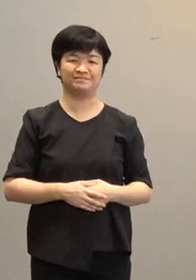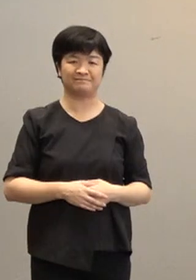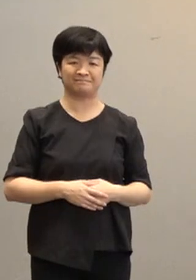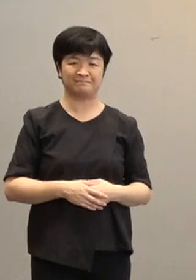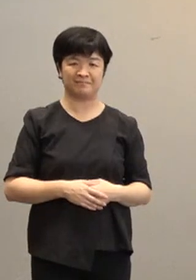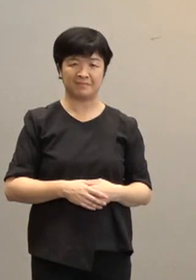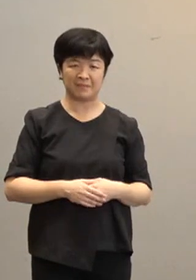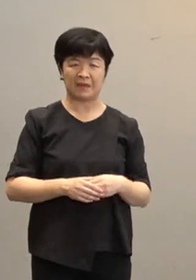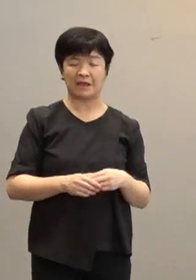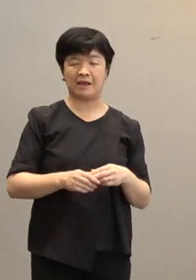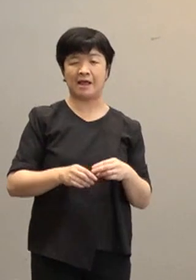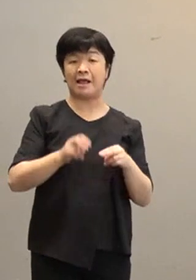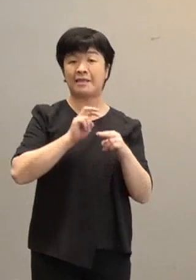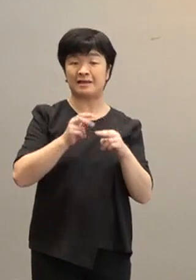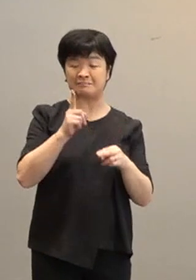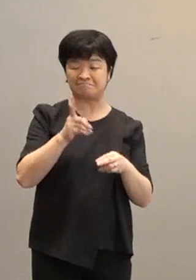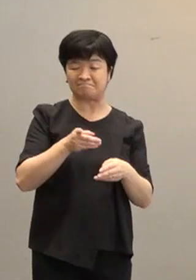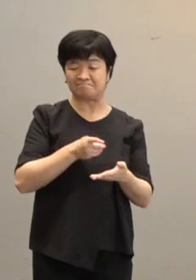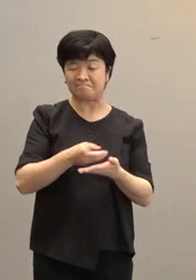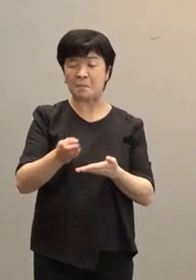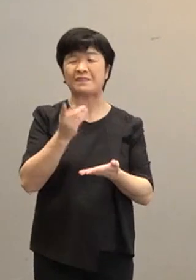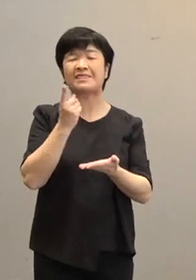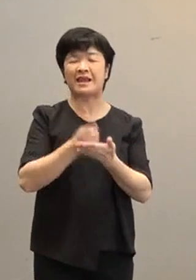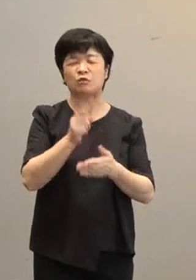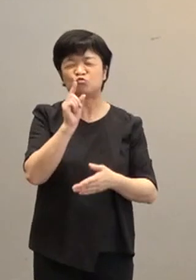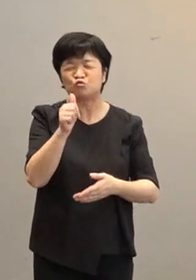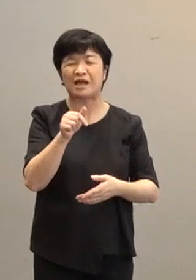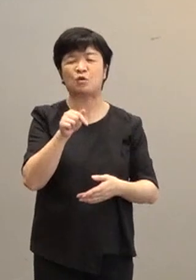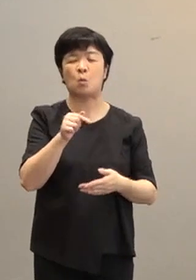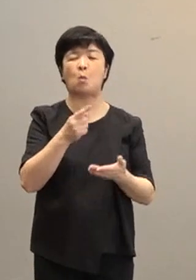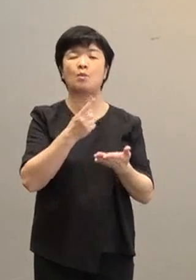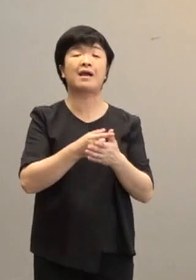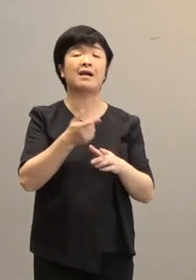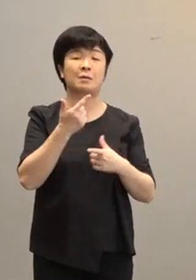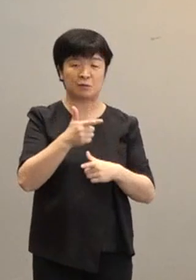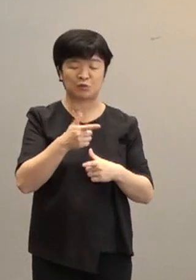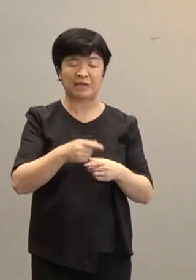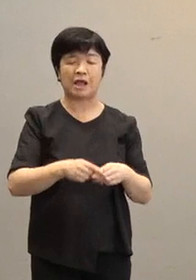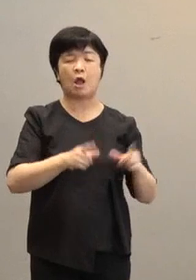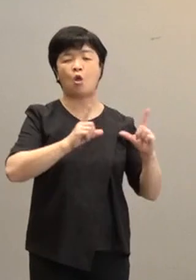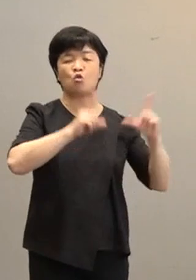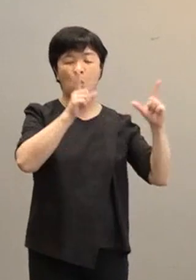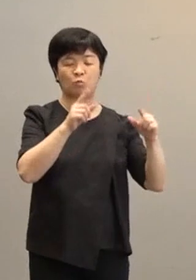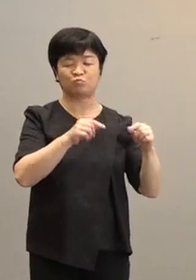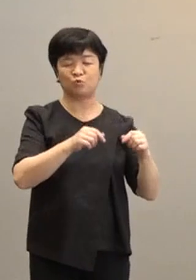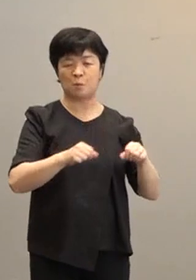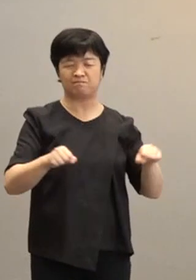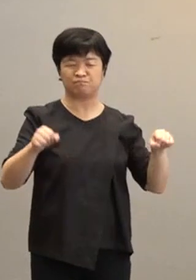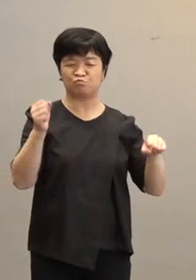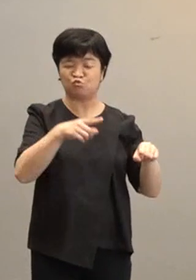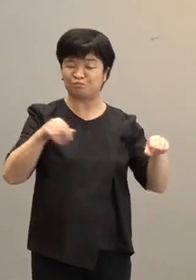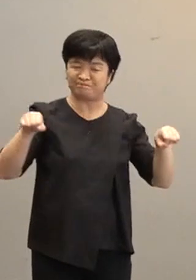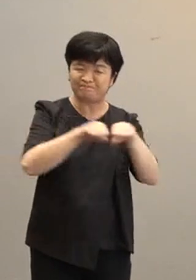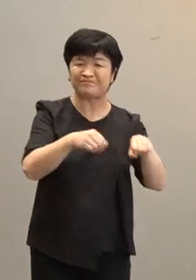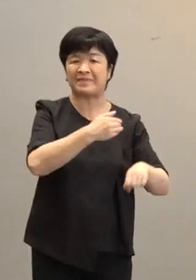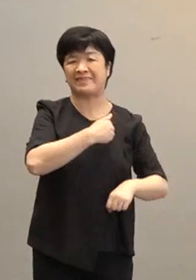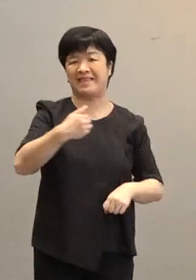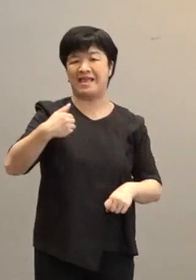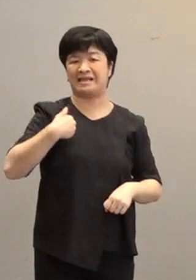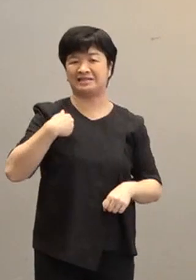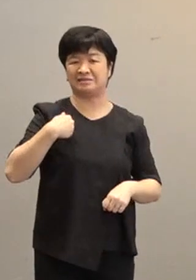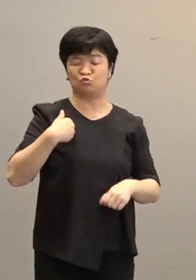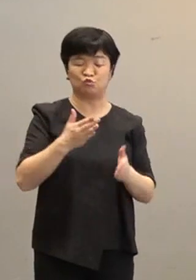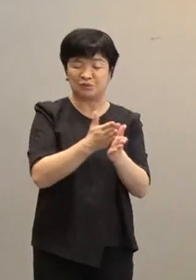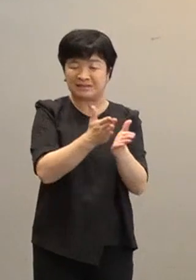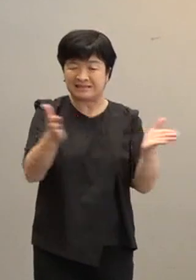の解消といったまあ短期的な話からですね、都心直結線含めたですね、そちら大きな視点での成田空港